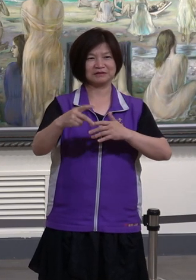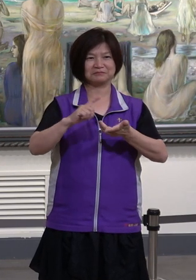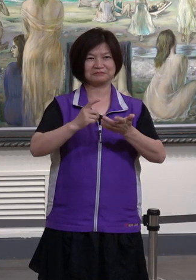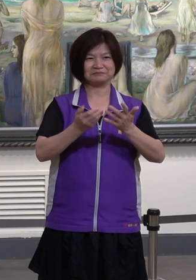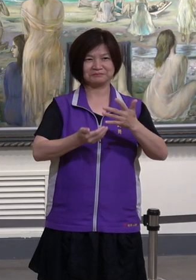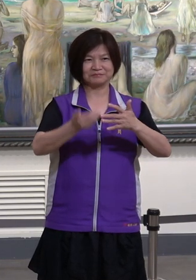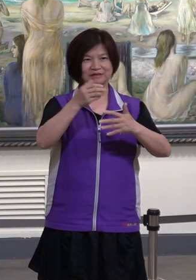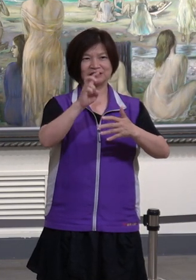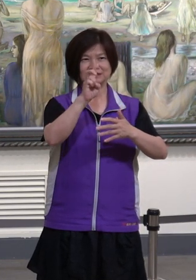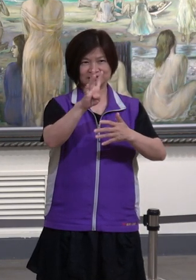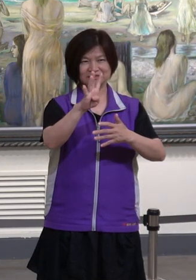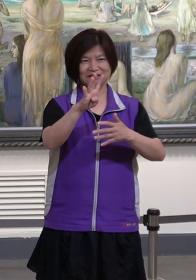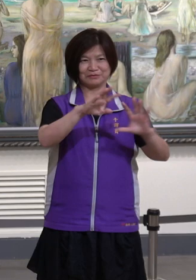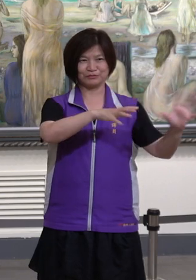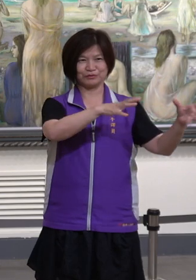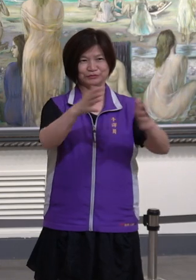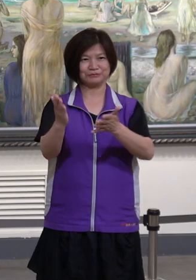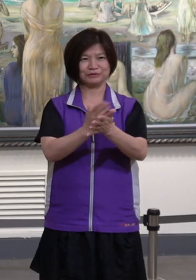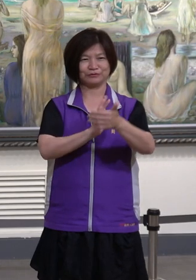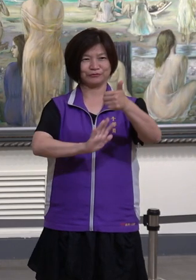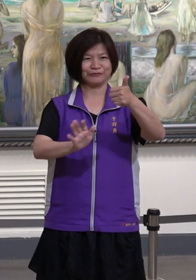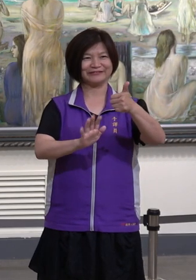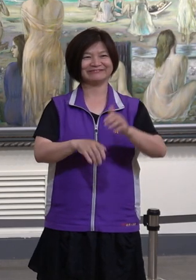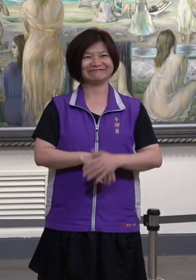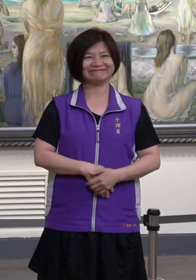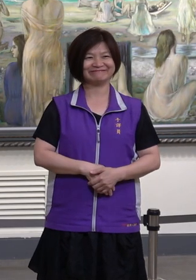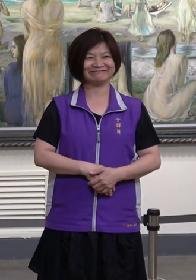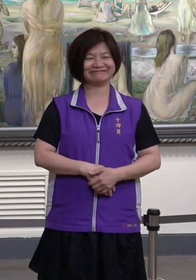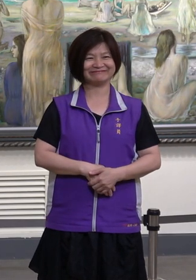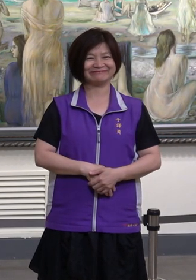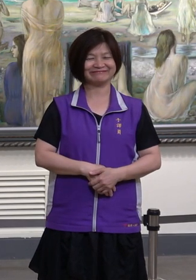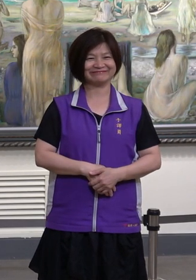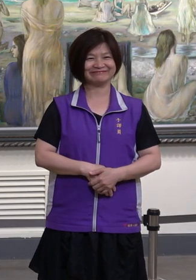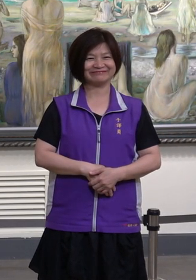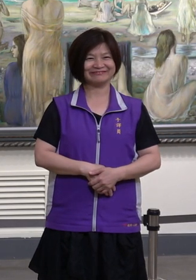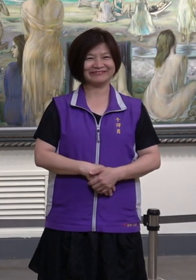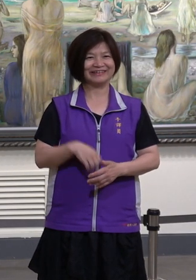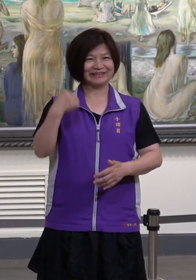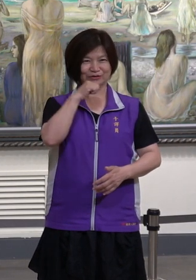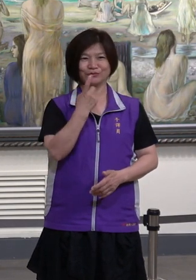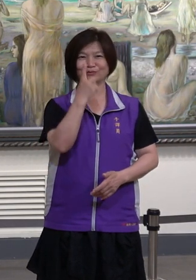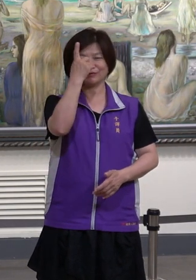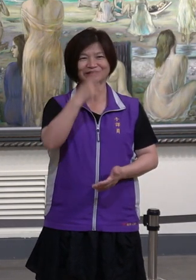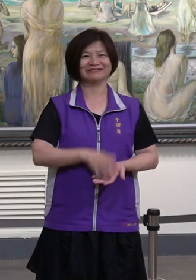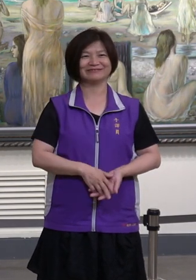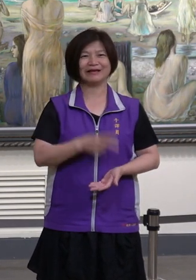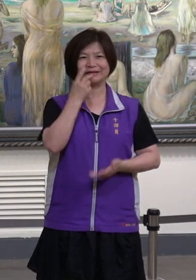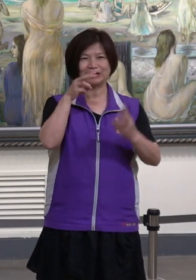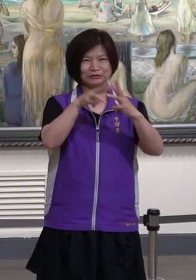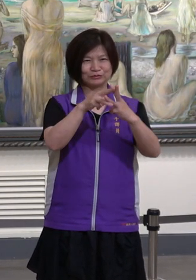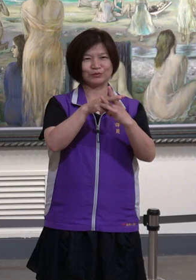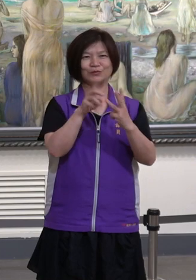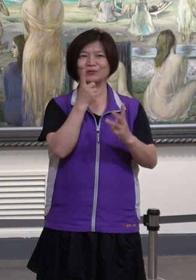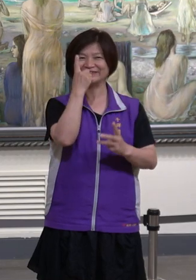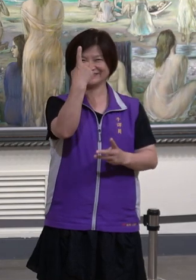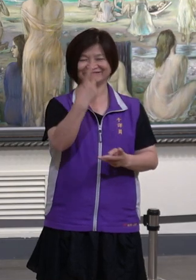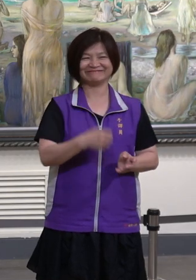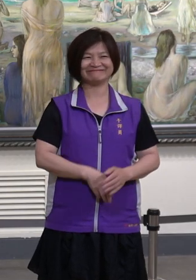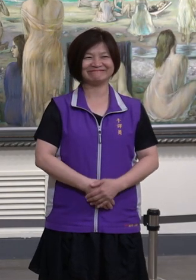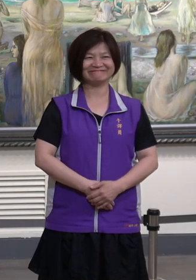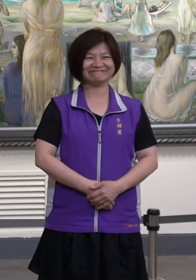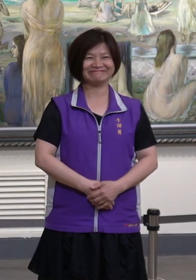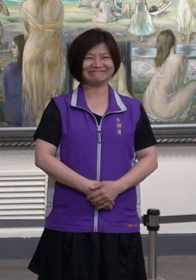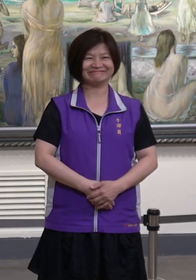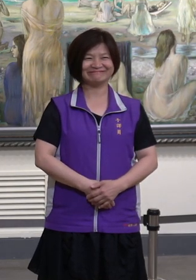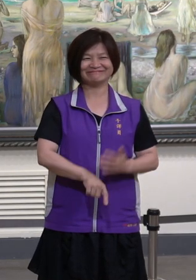为24位国际的评审委员，亚裔评审委员之一，就是 Only One， 就是这个名字。